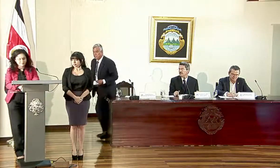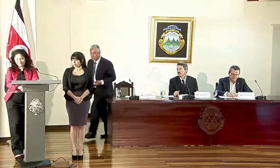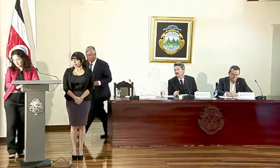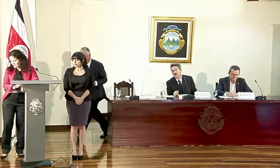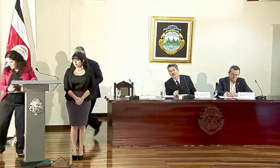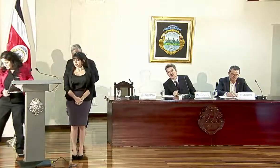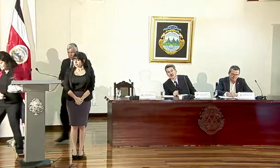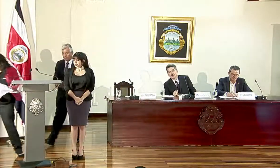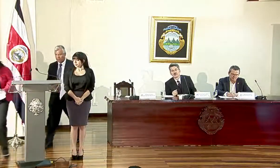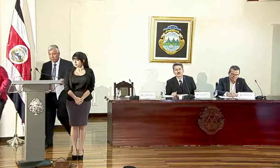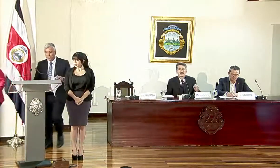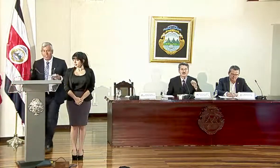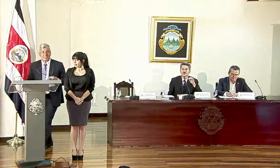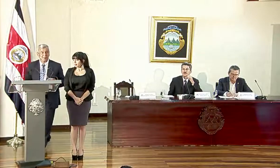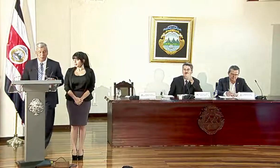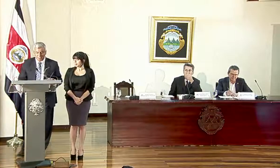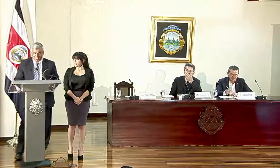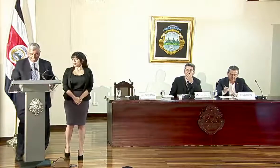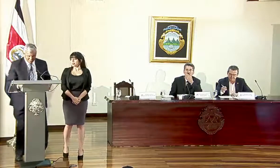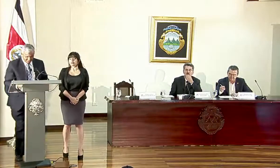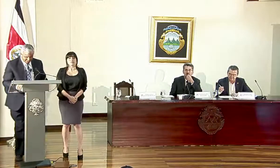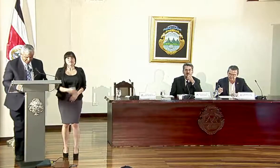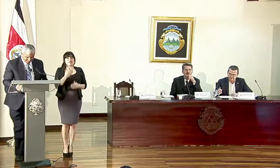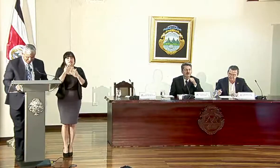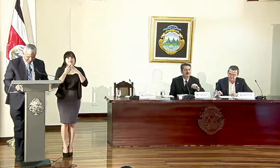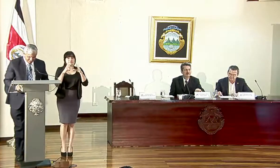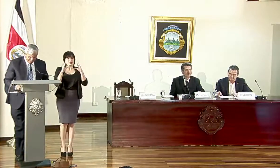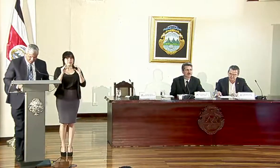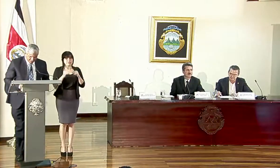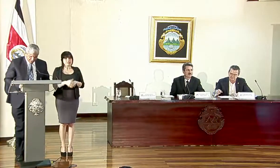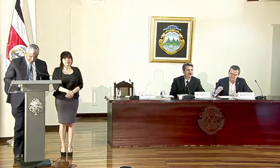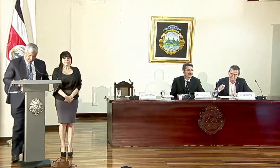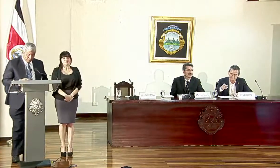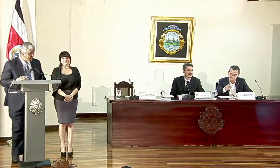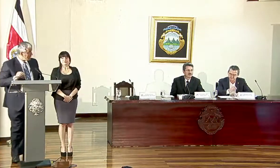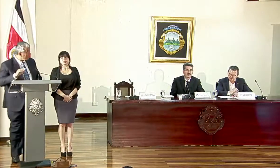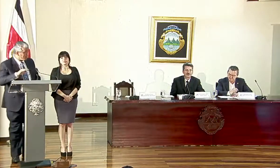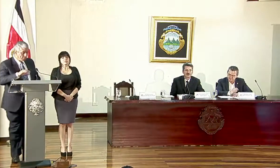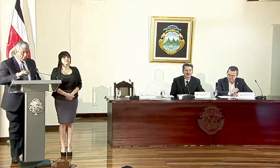mejor. Muchas gracias. Buenas tardes.